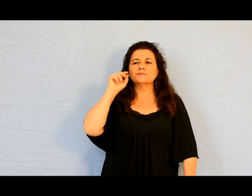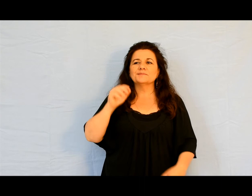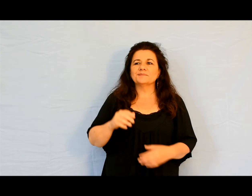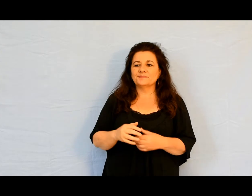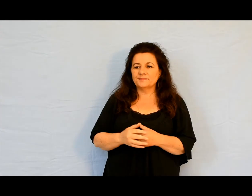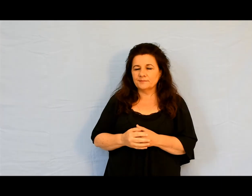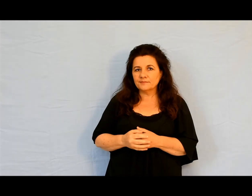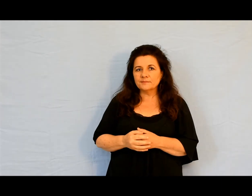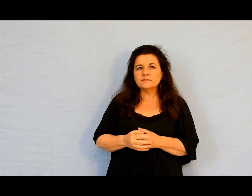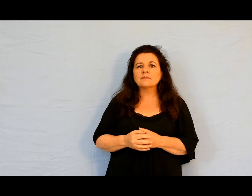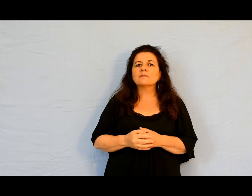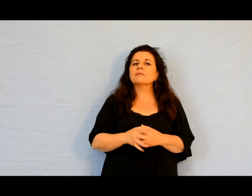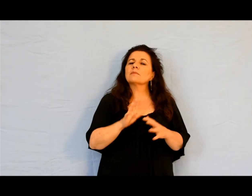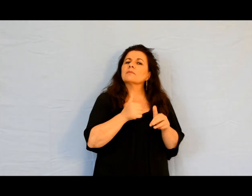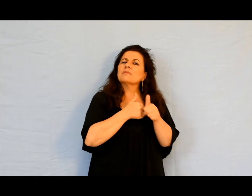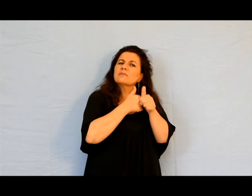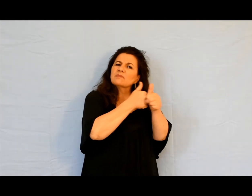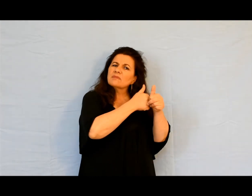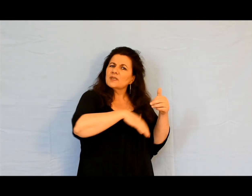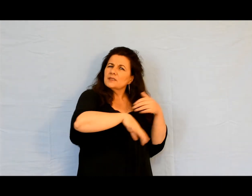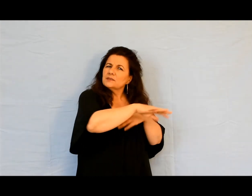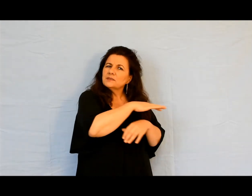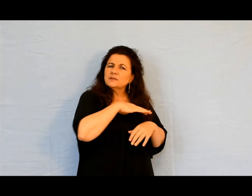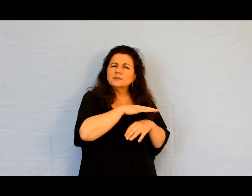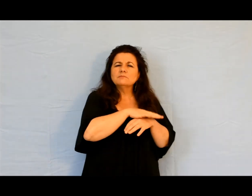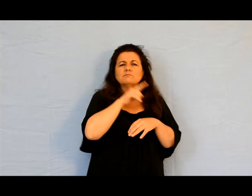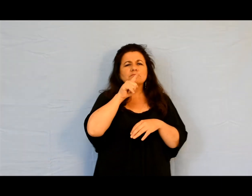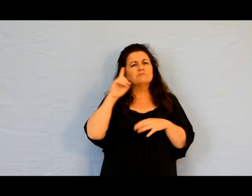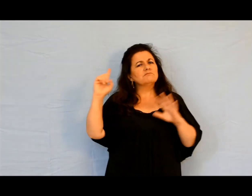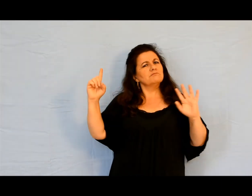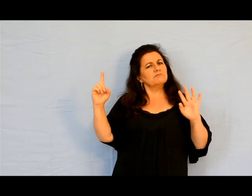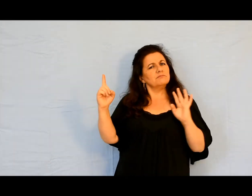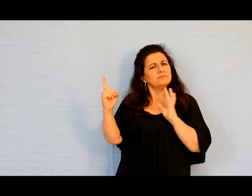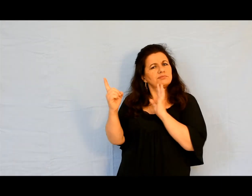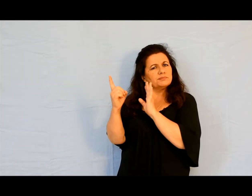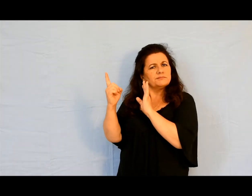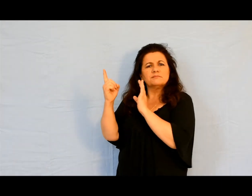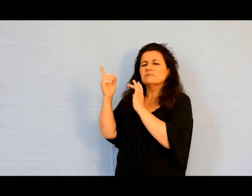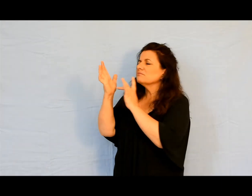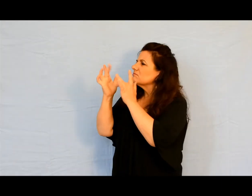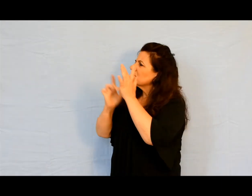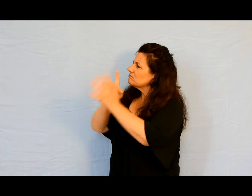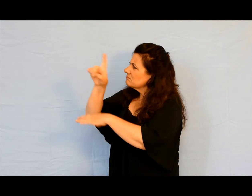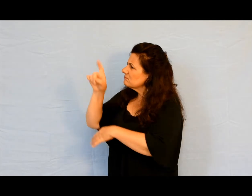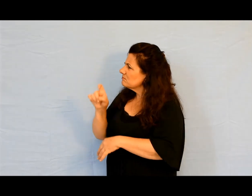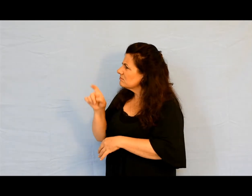Les disciples s'approchèrent de Jésus et lui dirent : « Pourquoi leur parles-tu en paraboles ?»